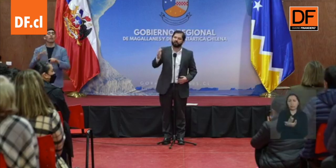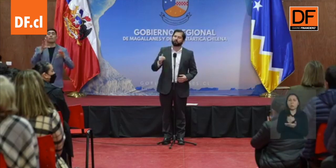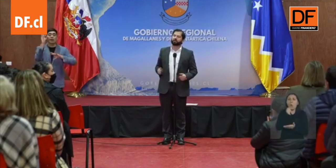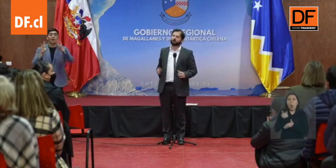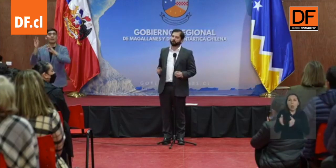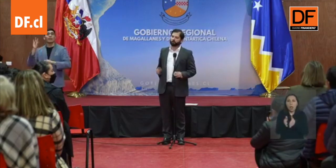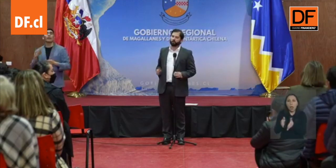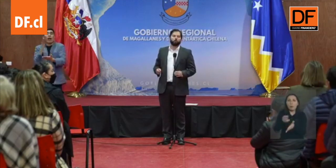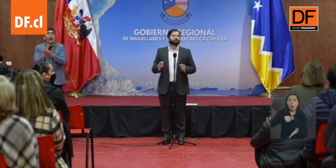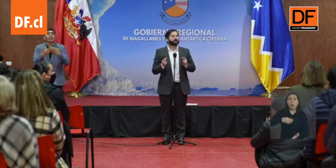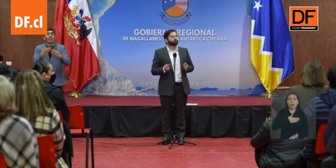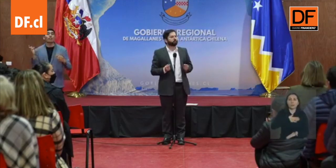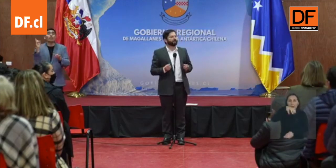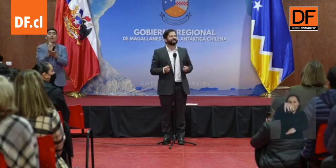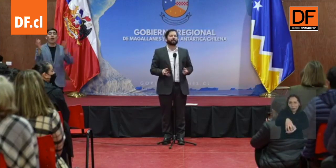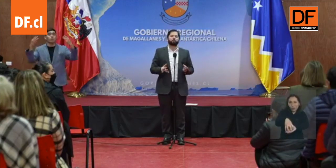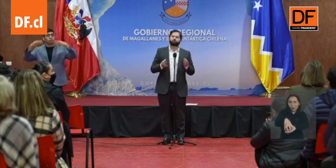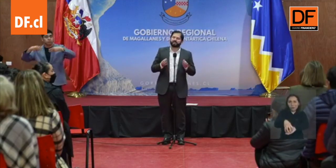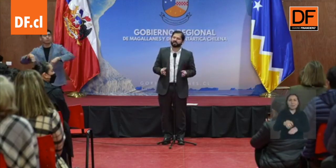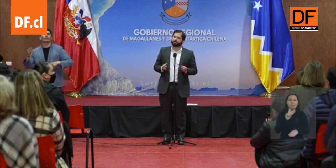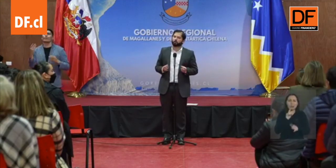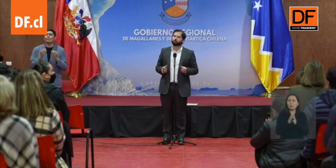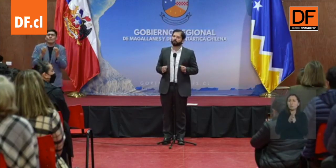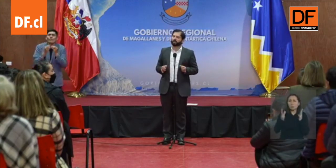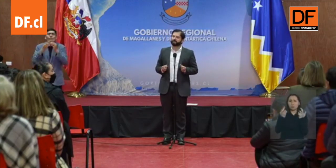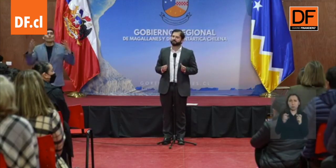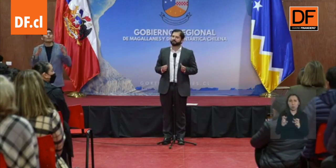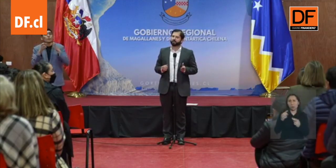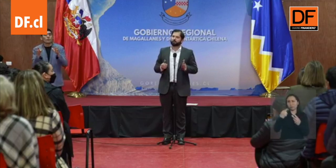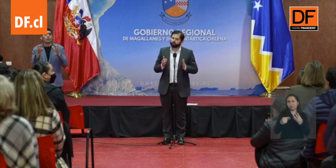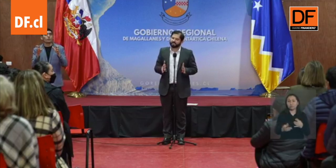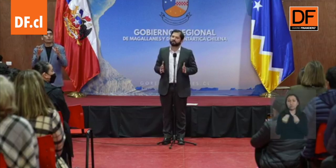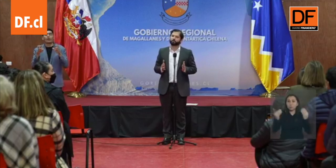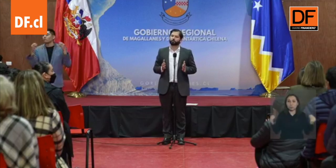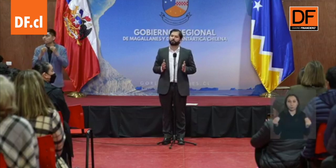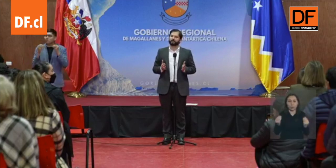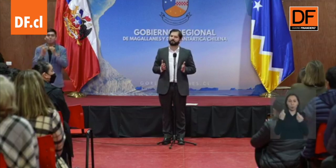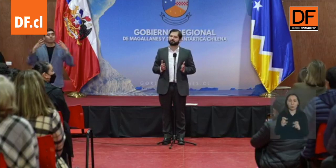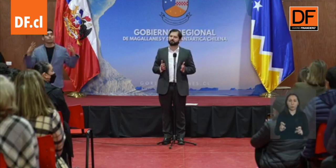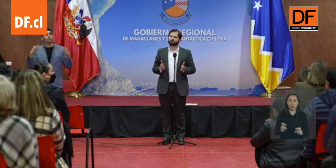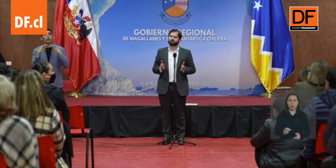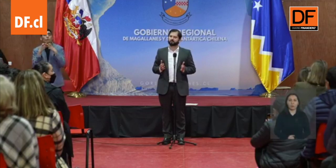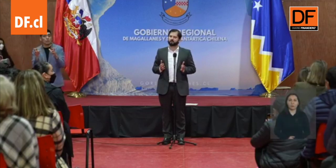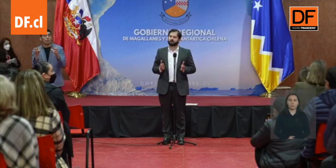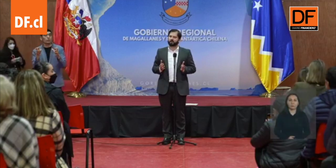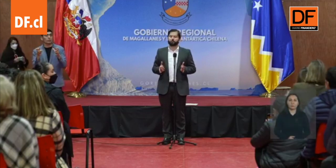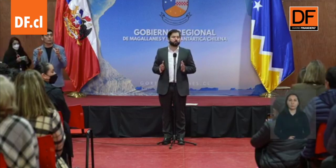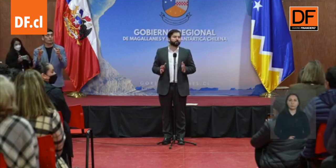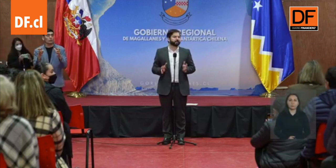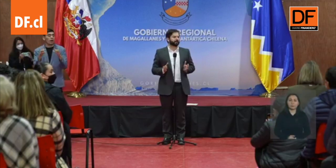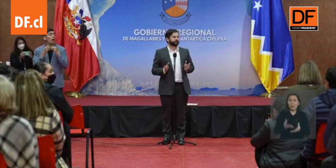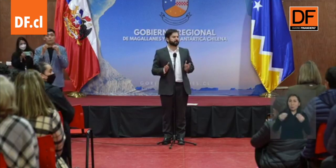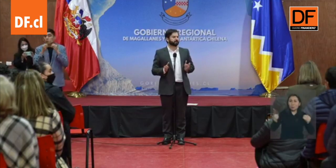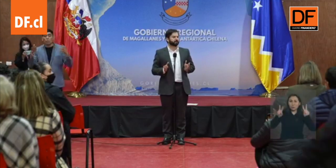hacia dónde va nuestra región. Nuestra región tiene muchísimas oportunidades, muchísimas oportunidades, en